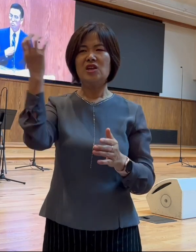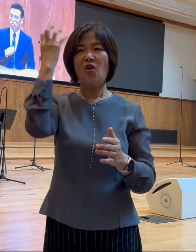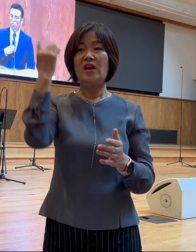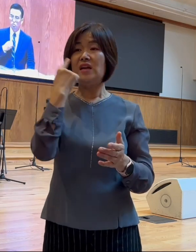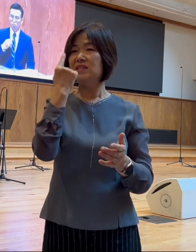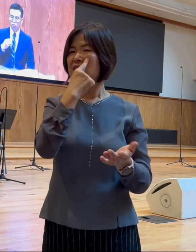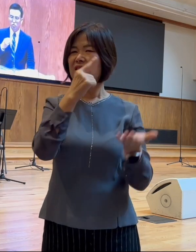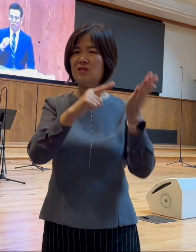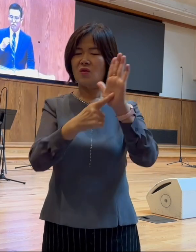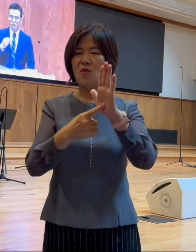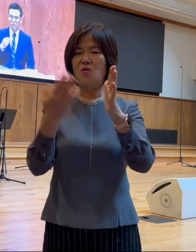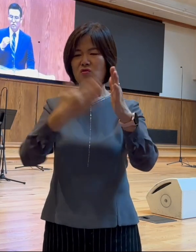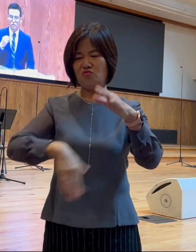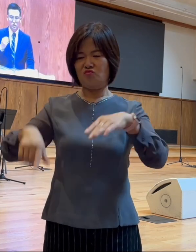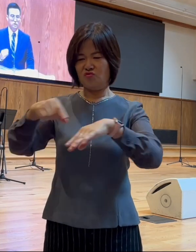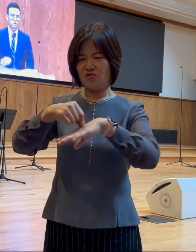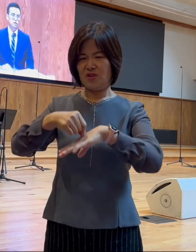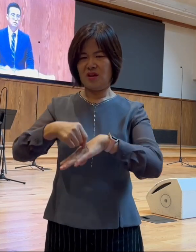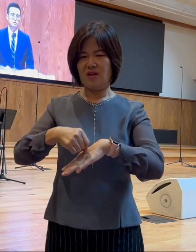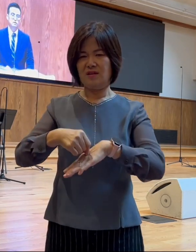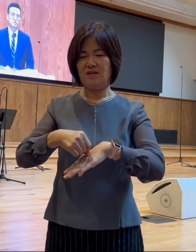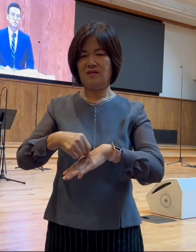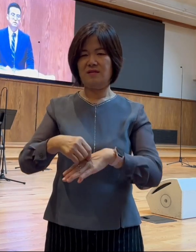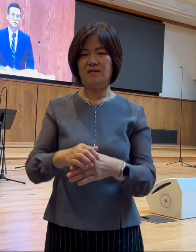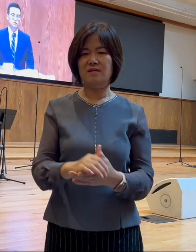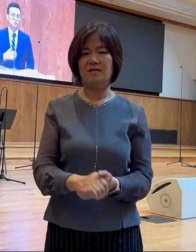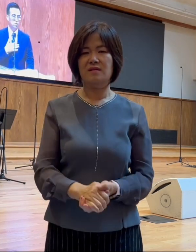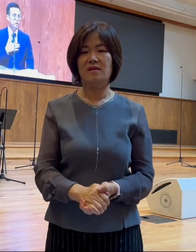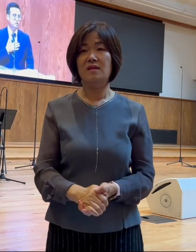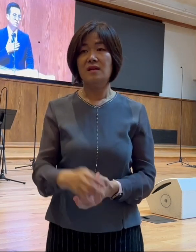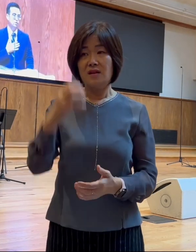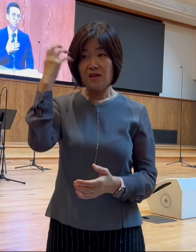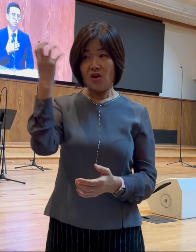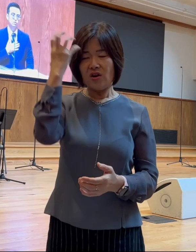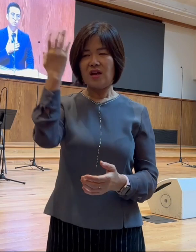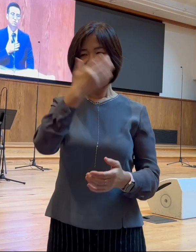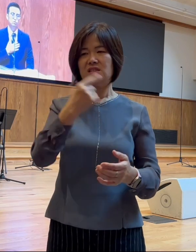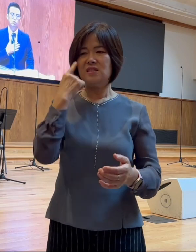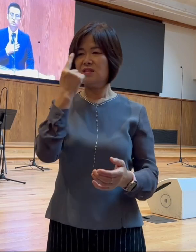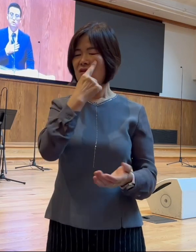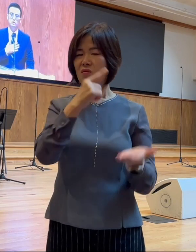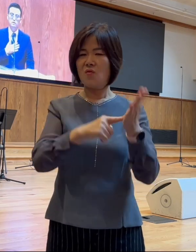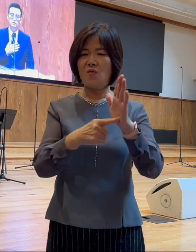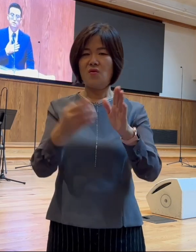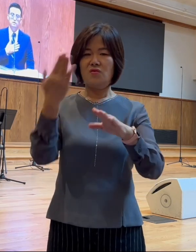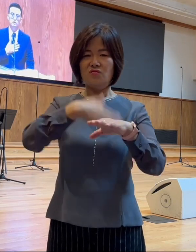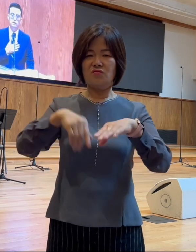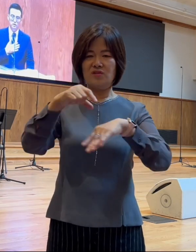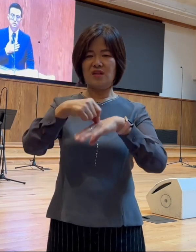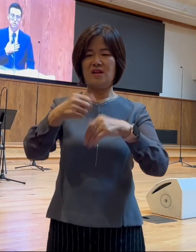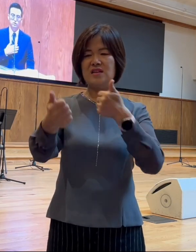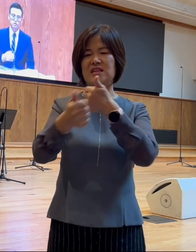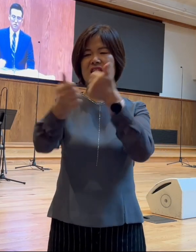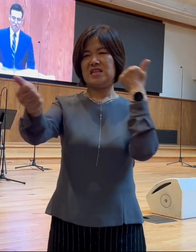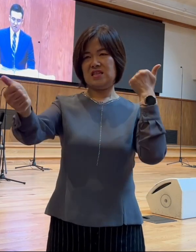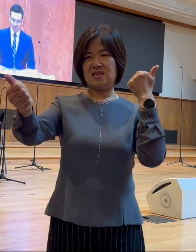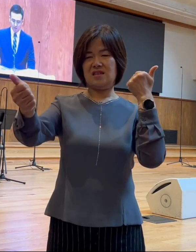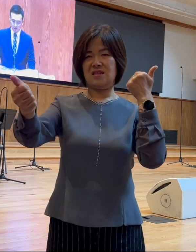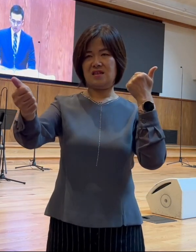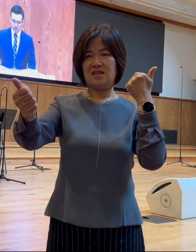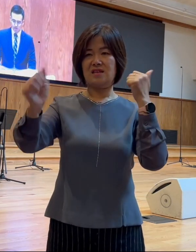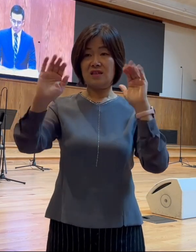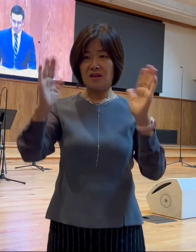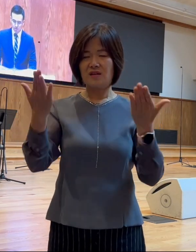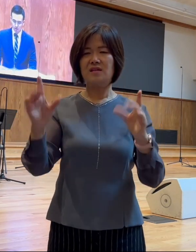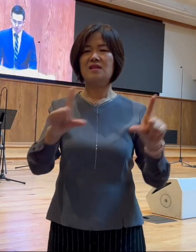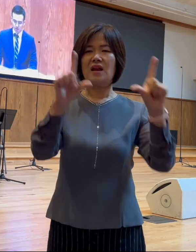증거로 육체를 이긴다. 영의 증거로 육체를 이기는 것이